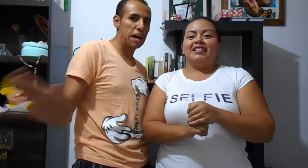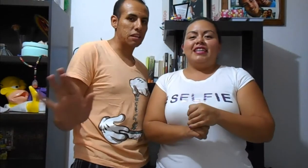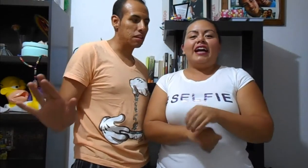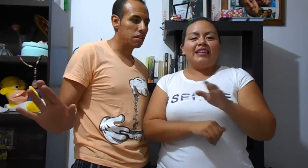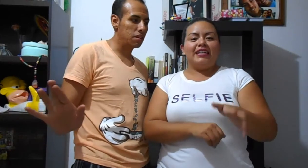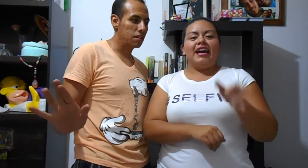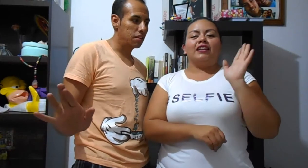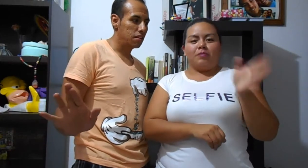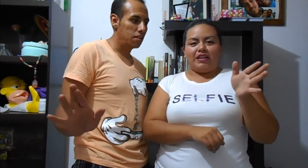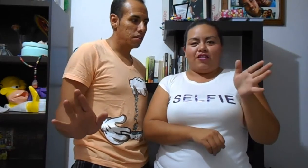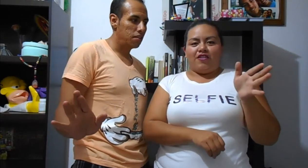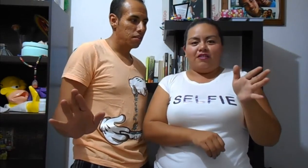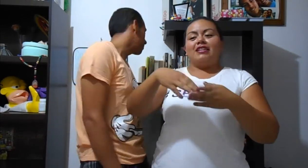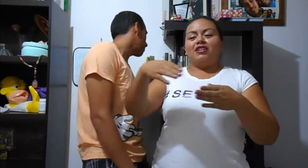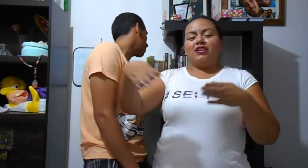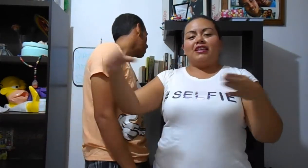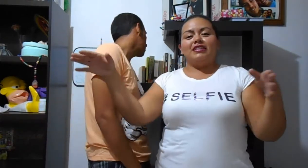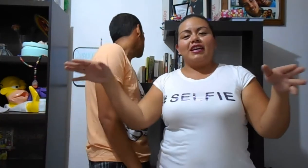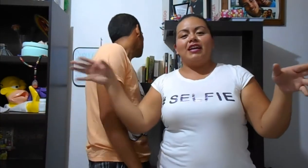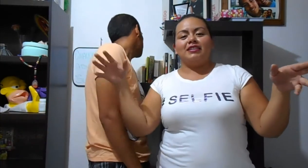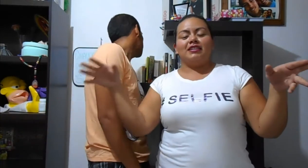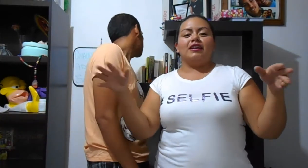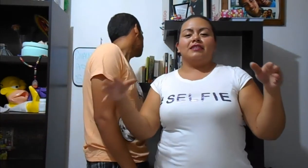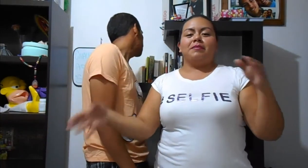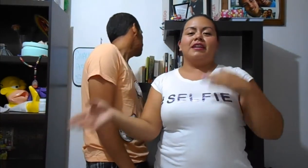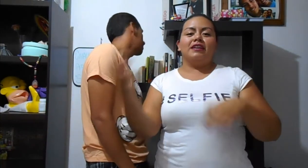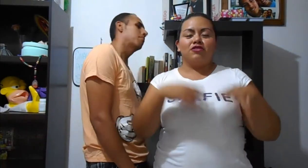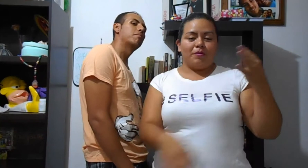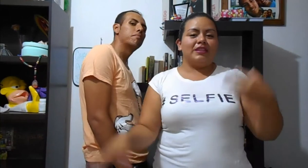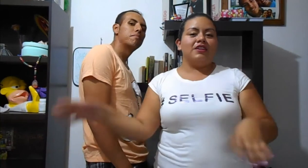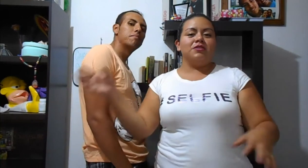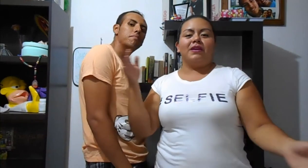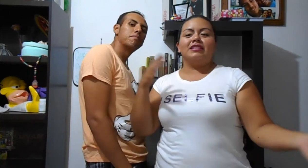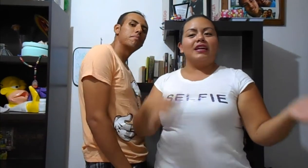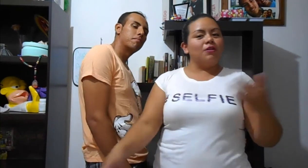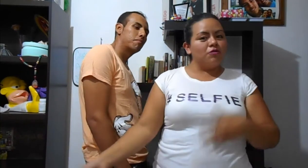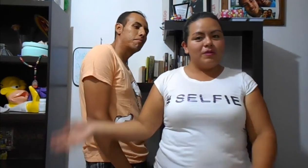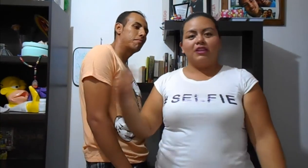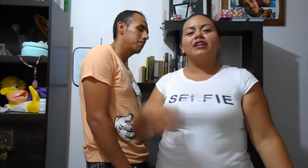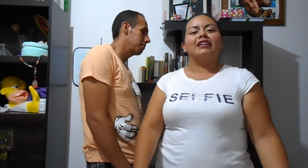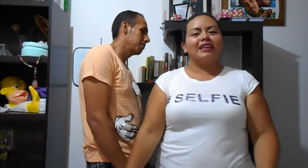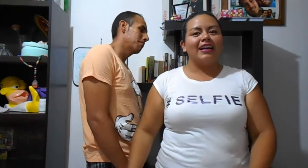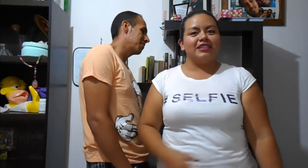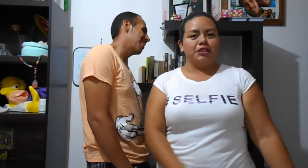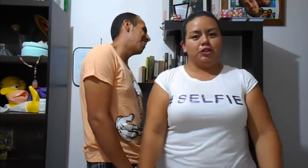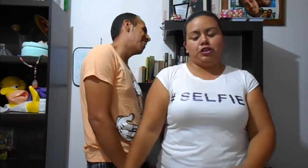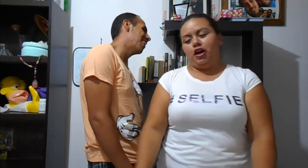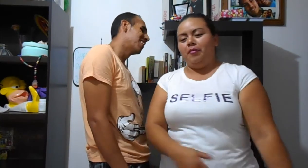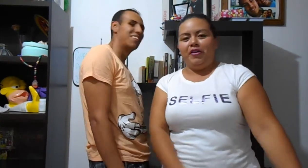nomás. De aquí al domingo. Y dentro de 3 días, veré los comentarios para ver si hay algún comentario de qué tenga que hacer este No, chavo. no